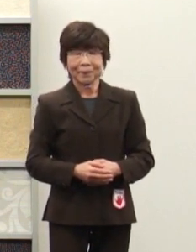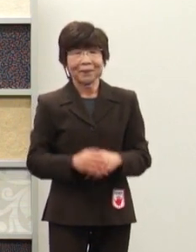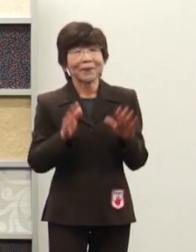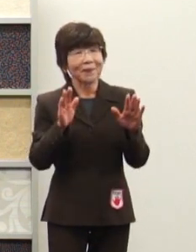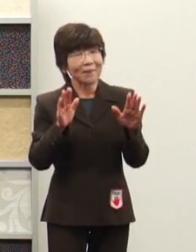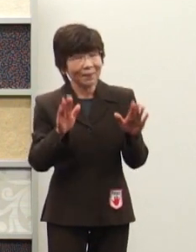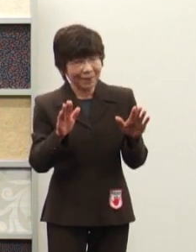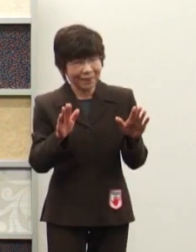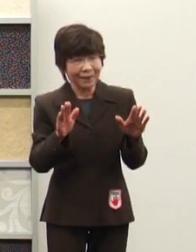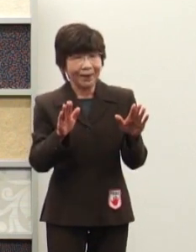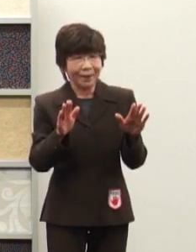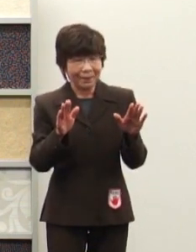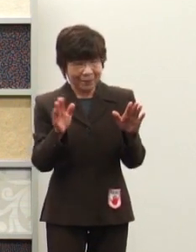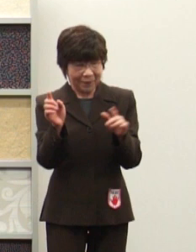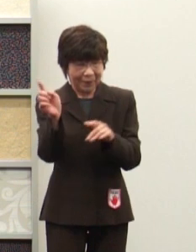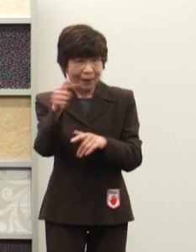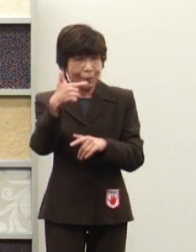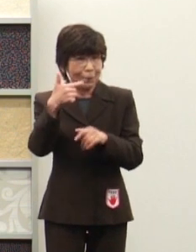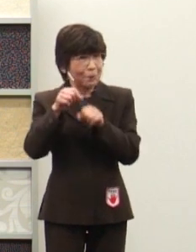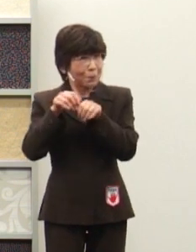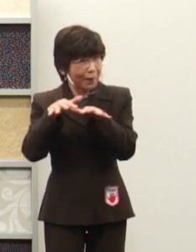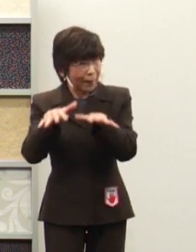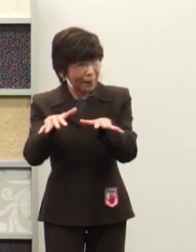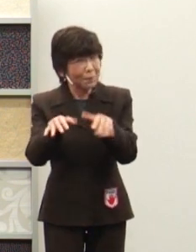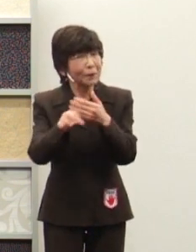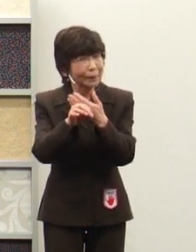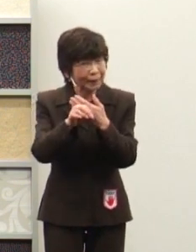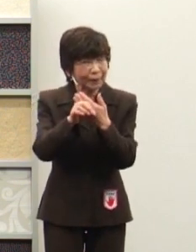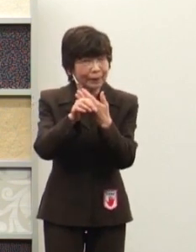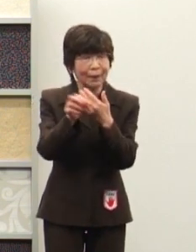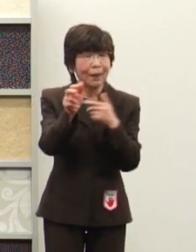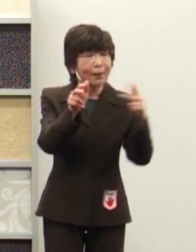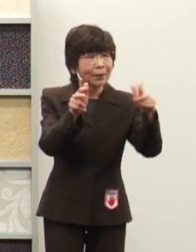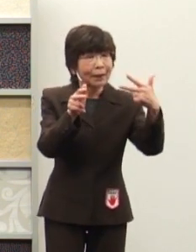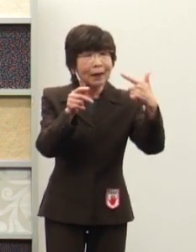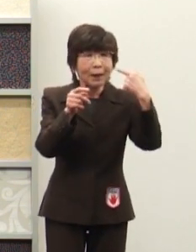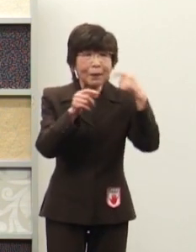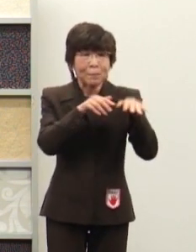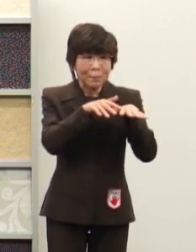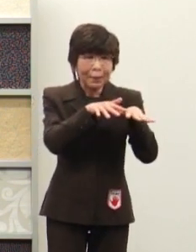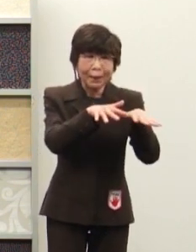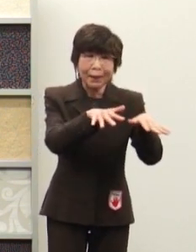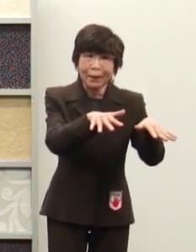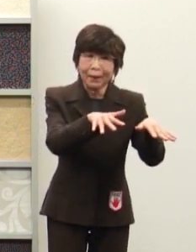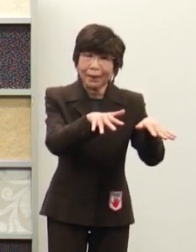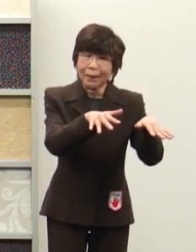この第6波、あるいはひょっとしたら7波も一緒に来ているのかもしれないような状況というふうにも、